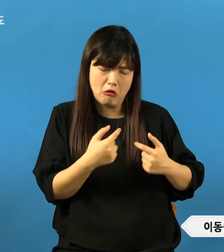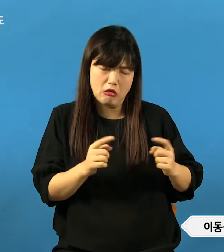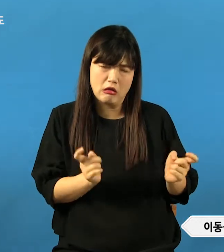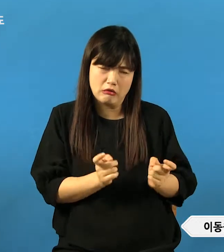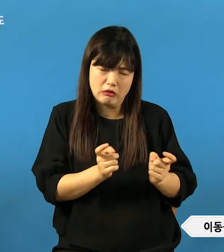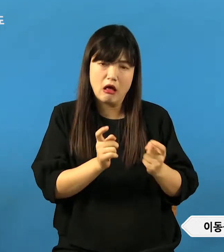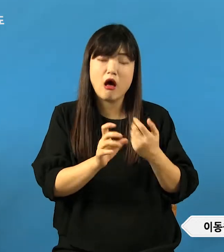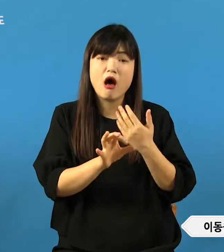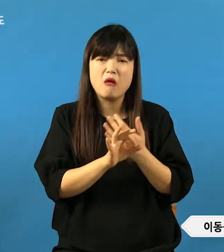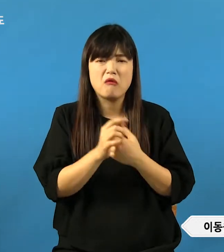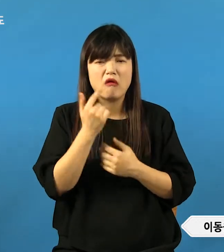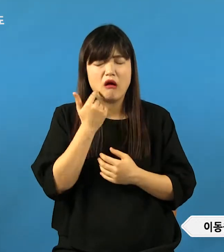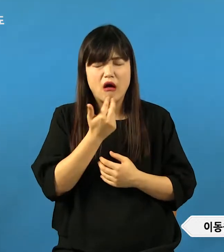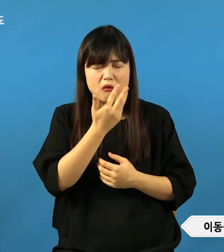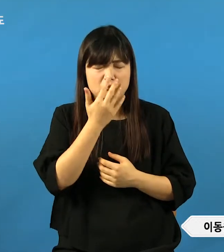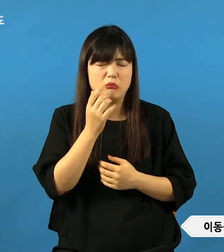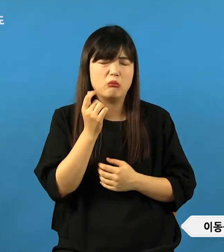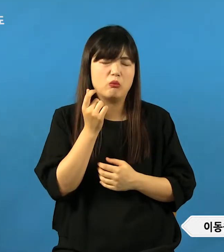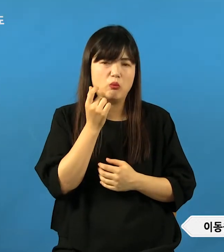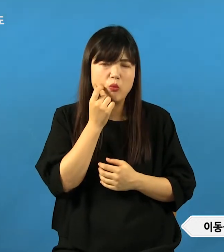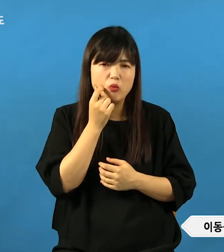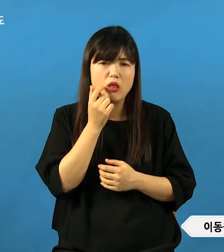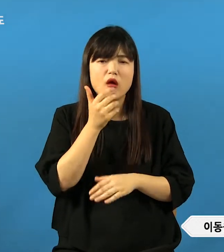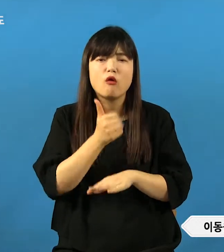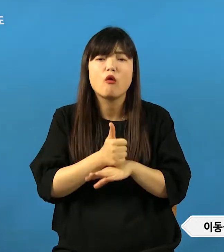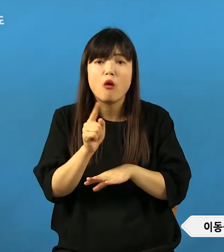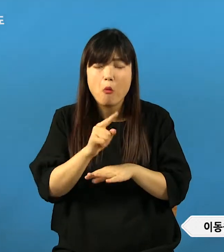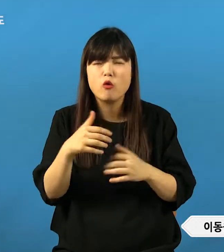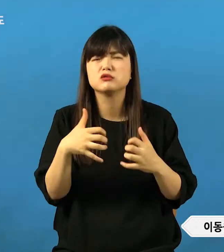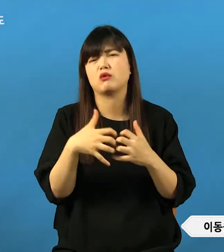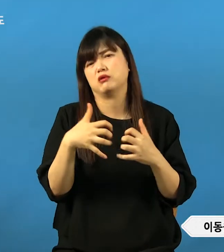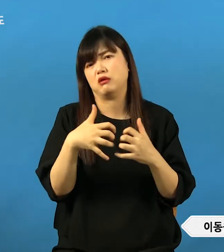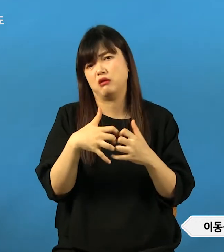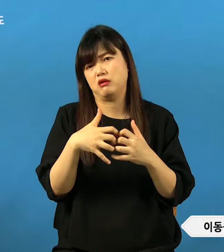우리는 아름답지 못한 전쟁이라는 것을 경험하게 됩니다.